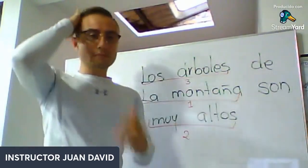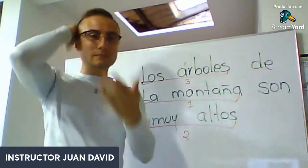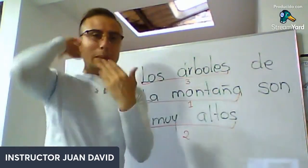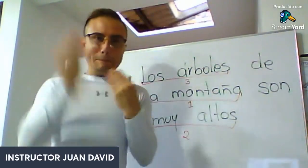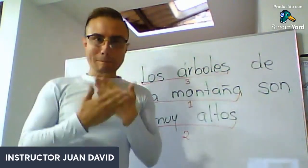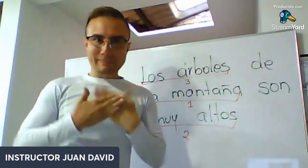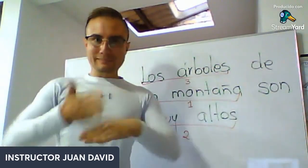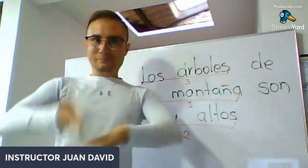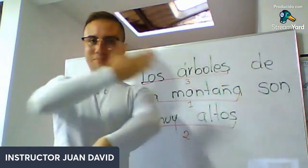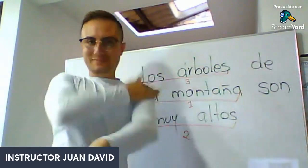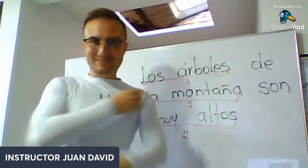vale